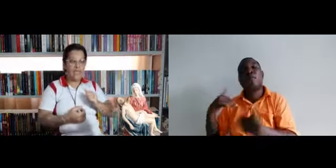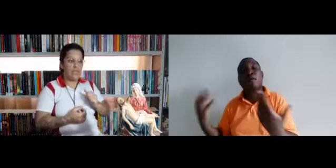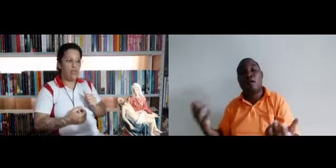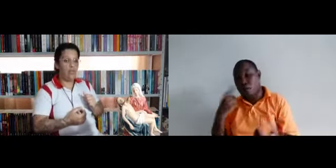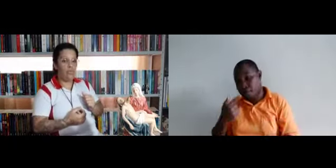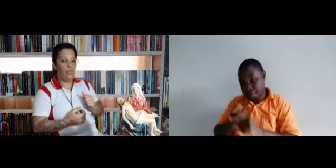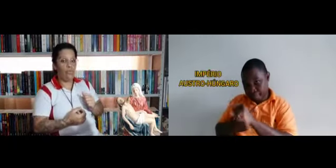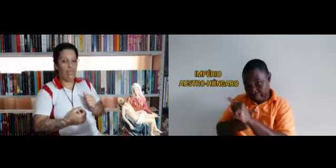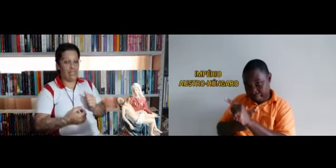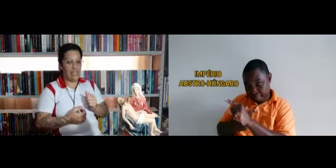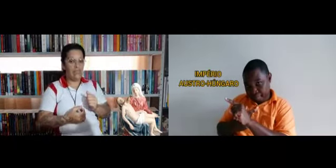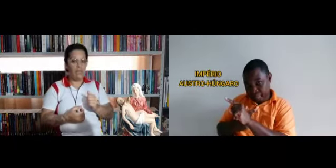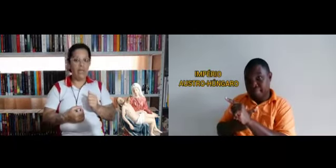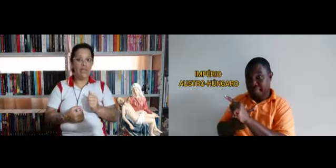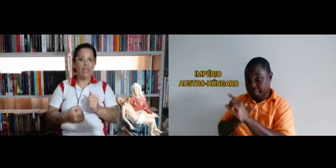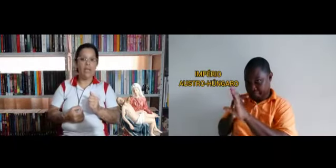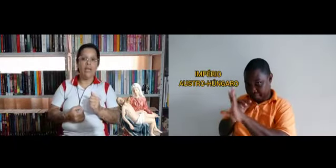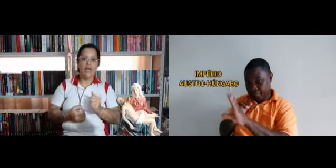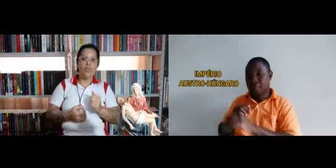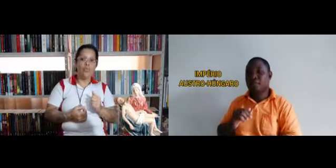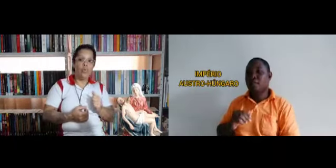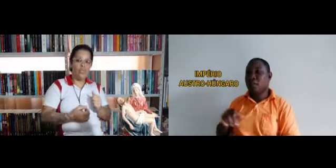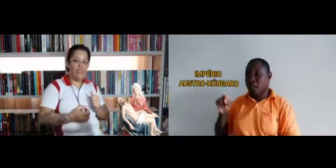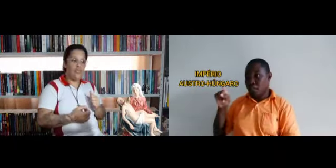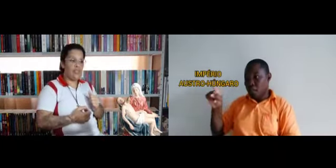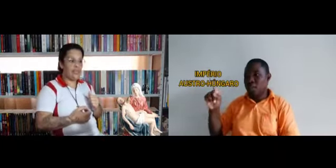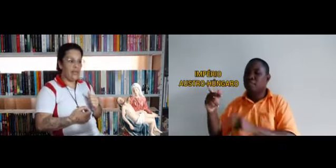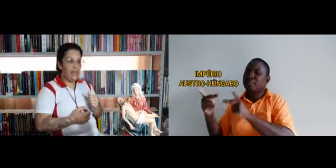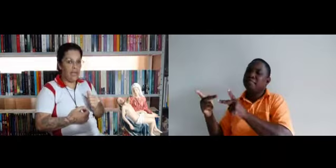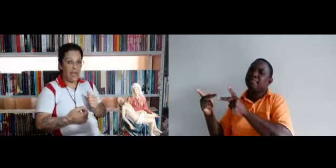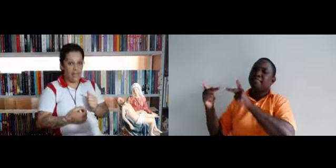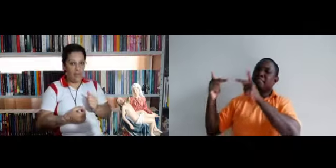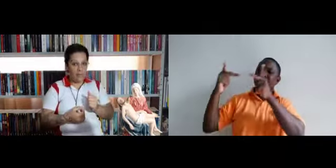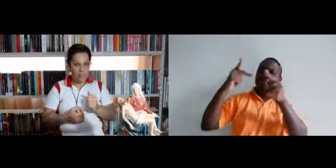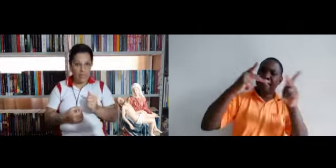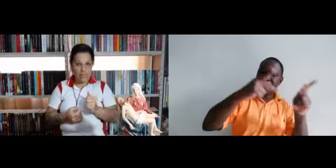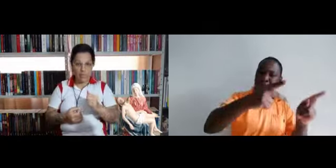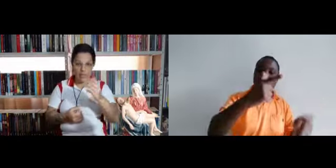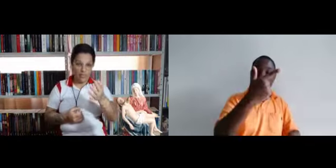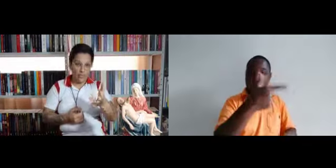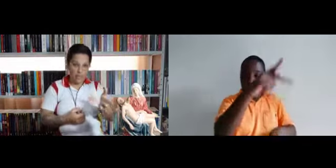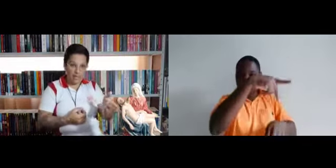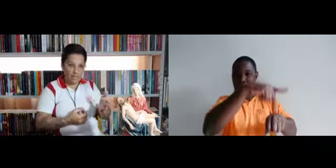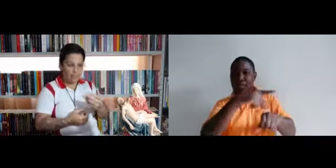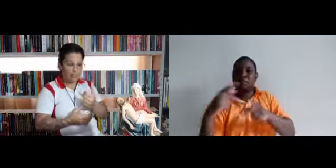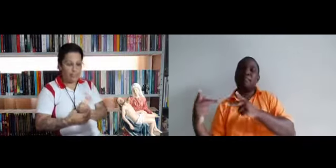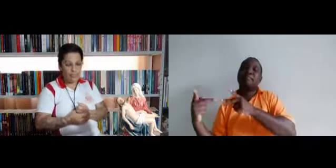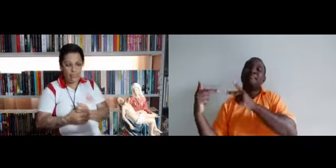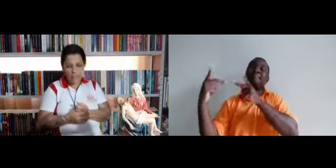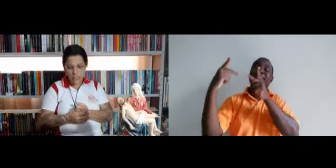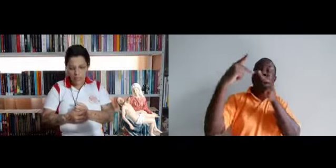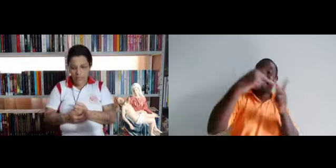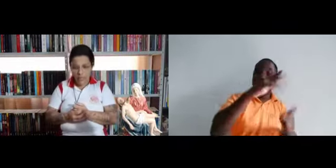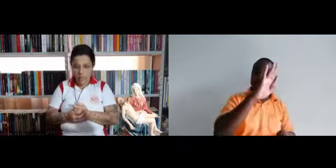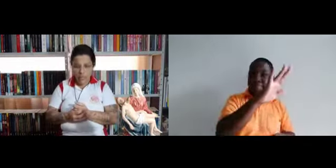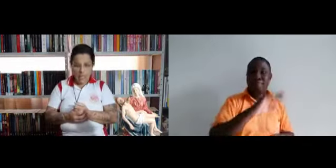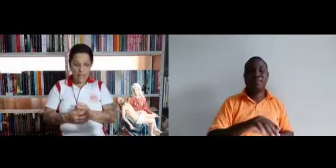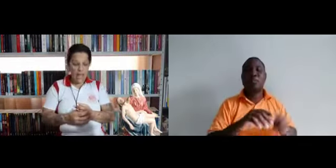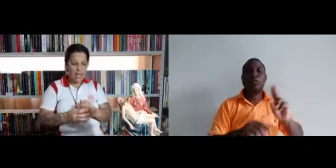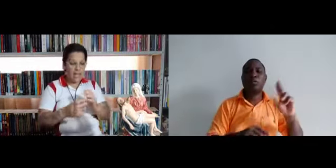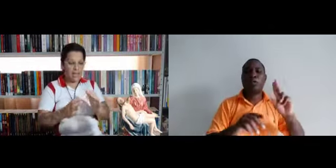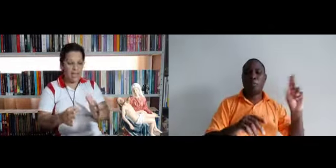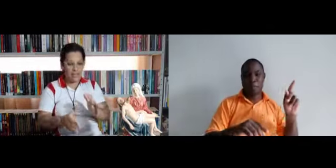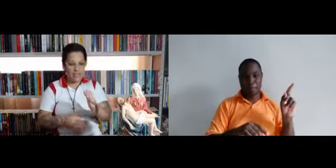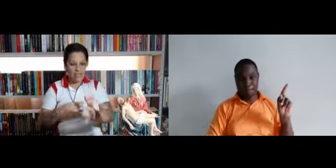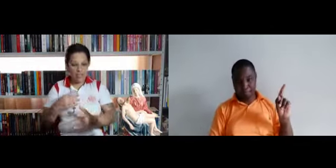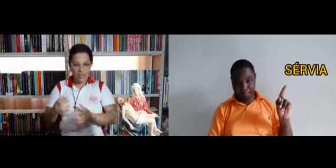uma vez que o assassino dele, né, o ativista Gravilo Príncipe, ele foi preso. Enfim,